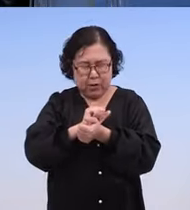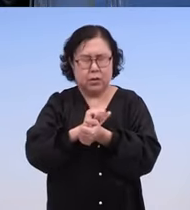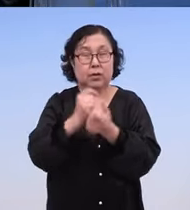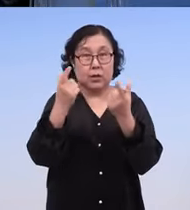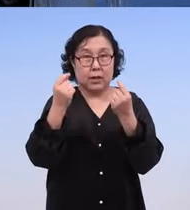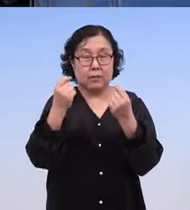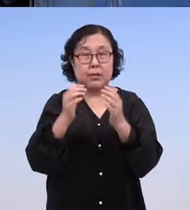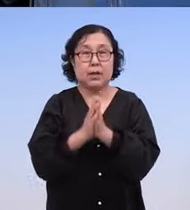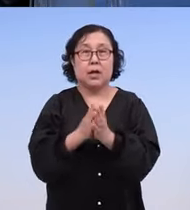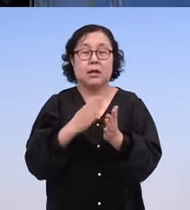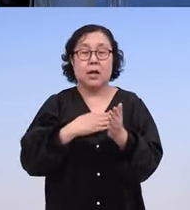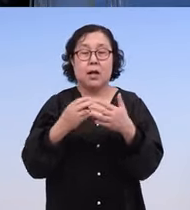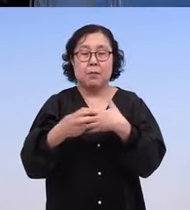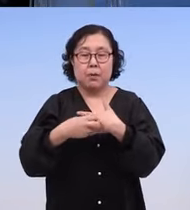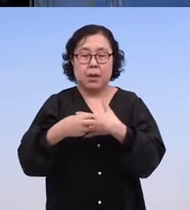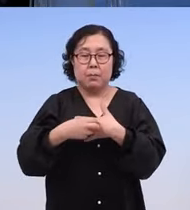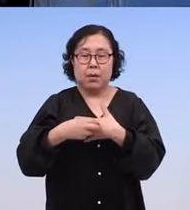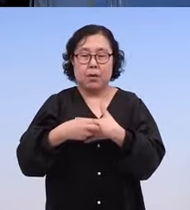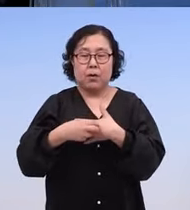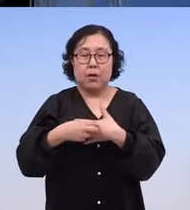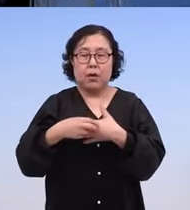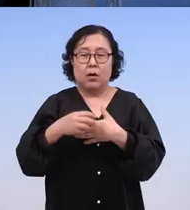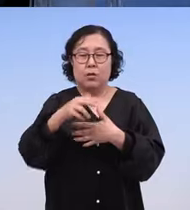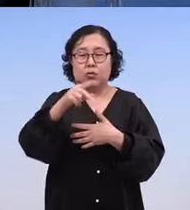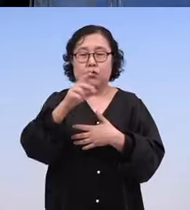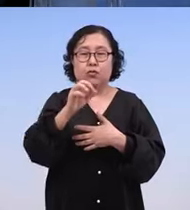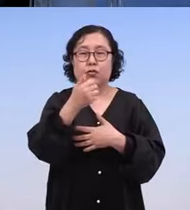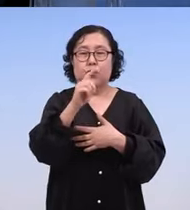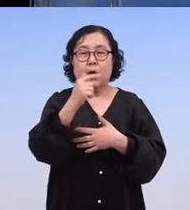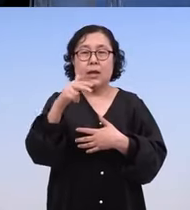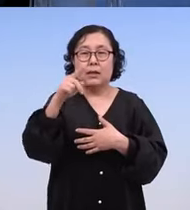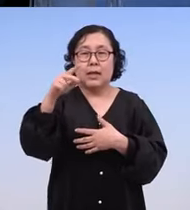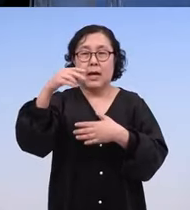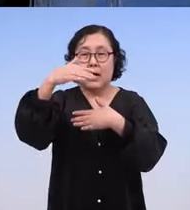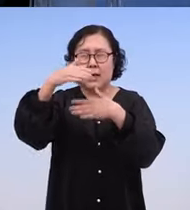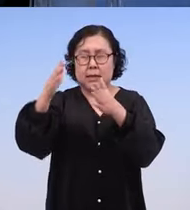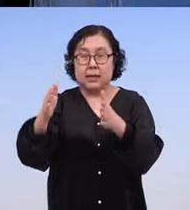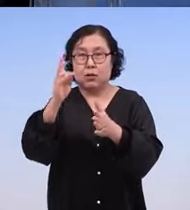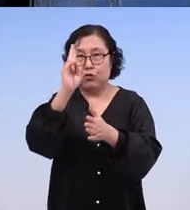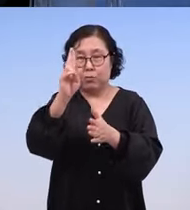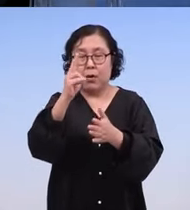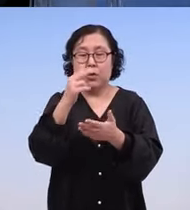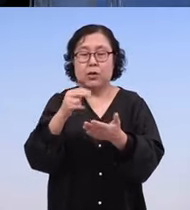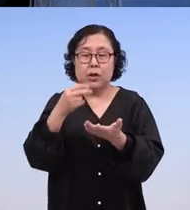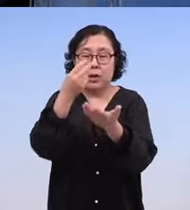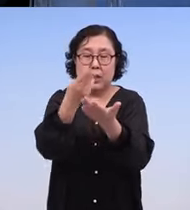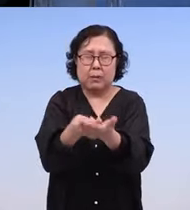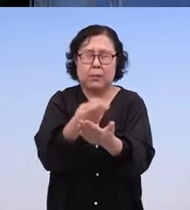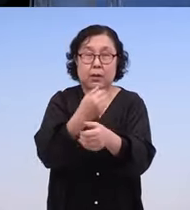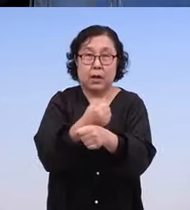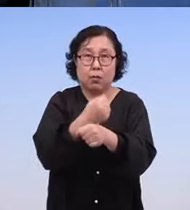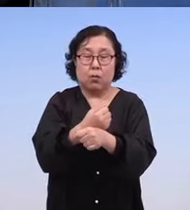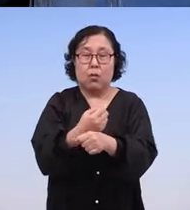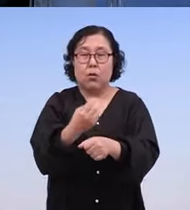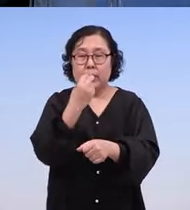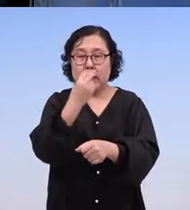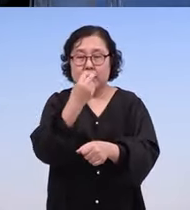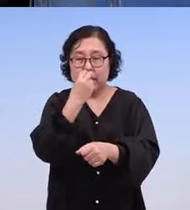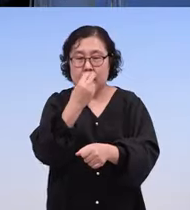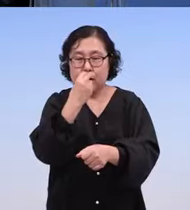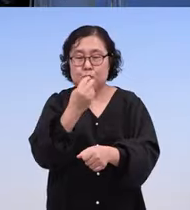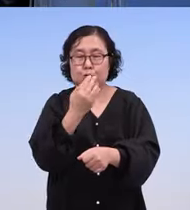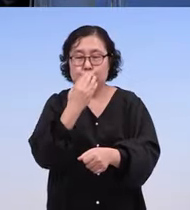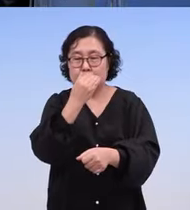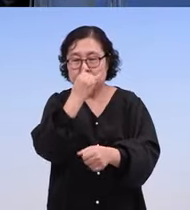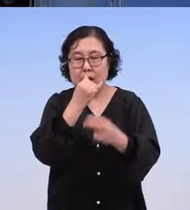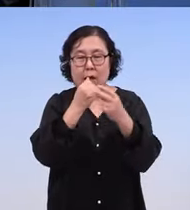중환자실에 2번이나 들어가면서도 의사 선생님에게 살 확률이 20%밖에 없다라는 판정을 들어도